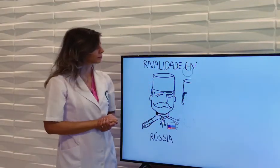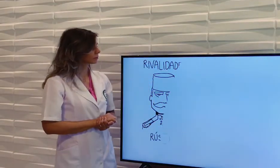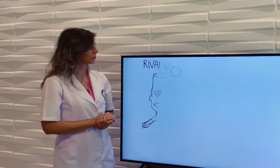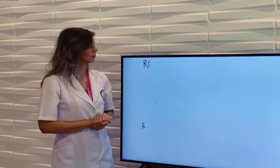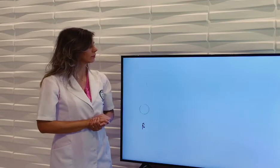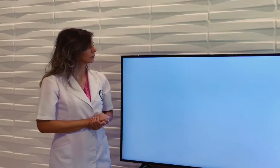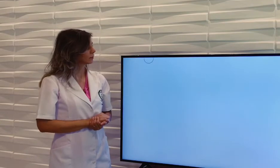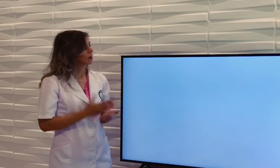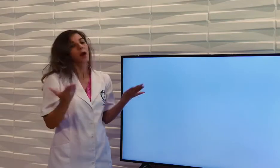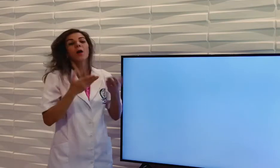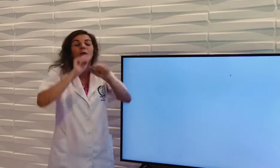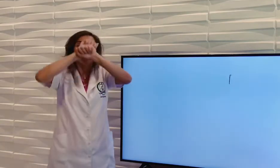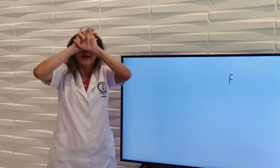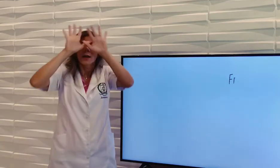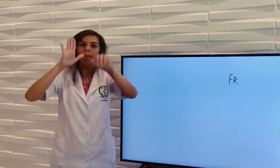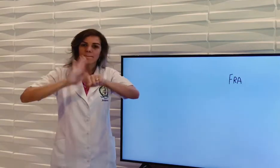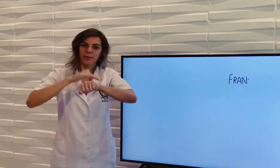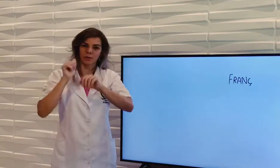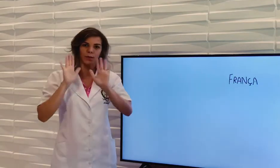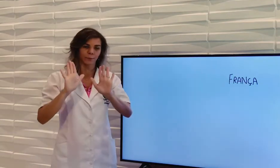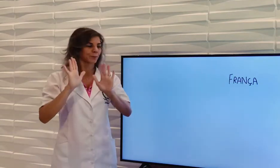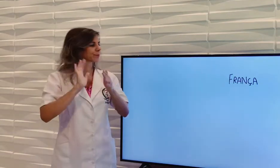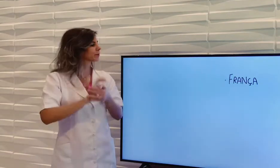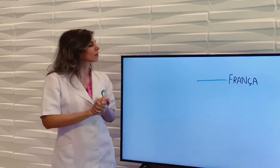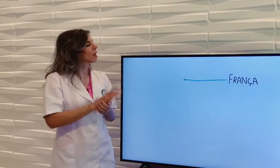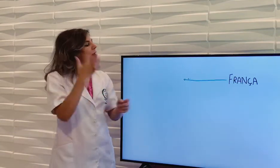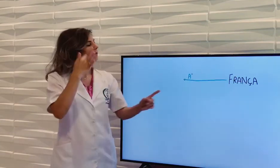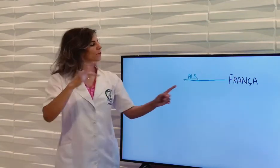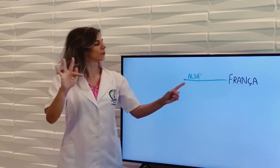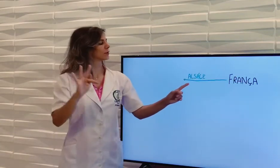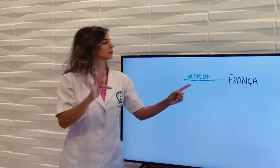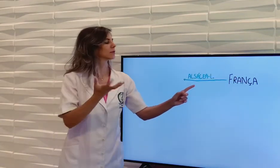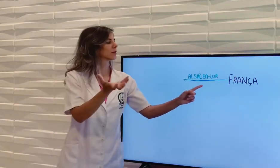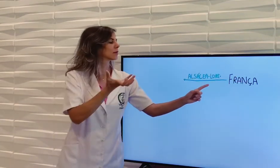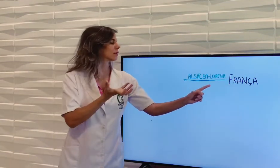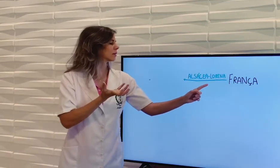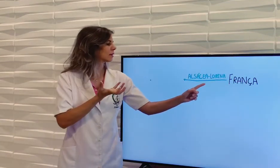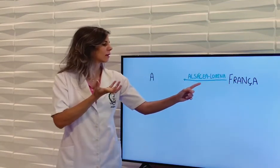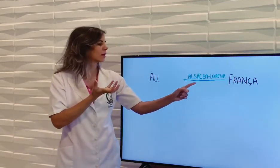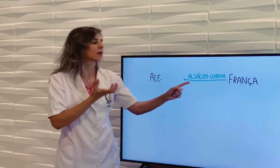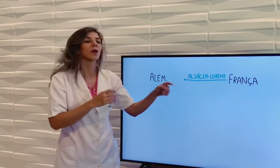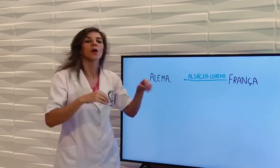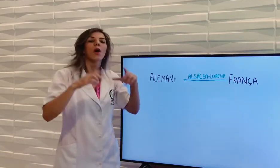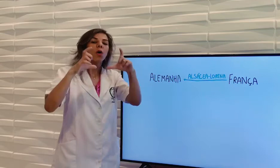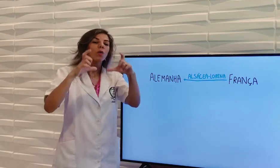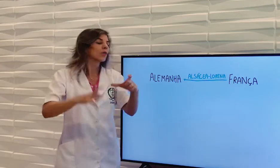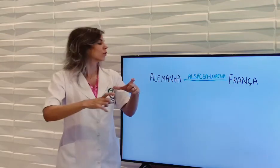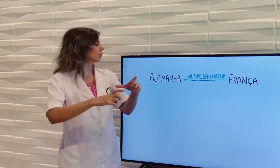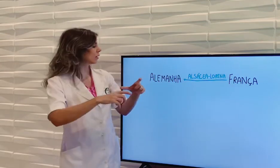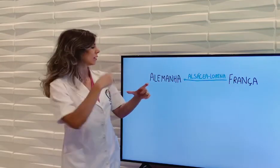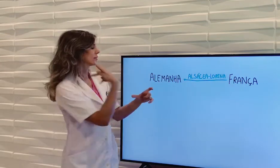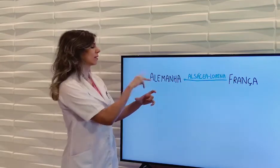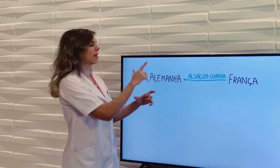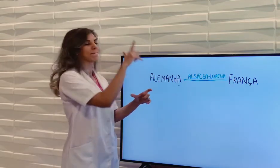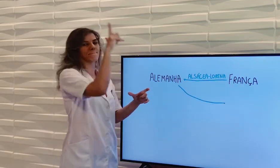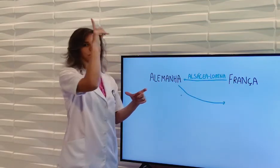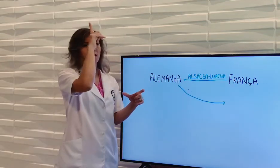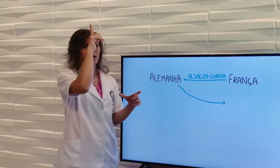Vamos esclarecer isso melhor. A França queria o território da Alsácia-Lorena, que agora era da Alemanha. A Alemanha queria